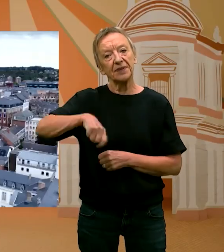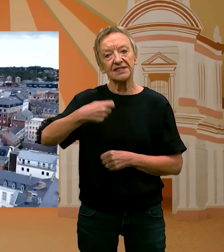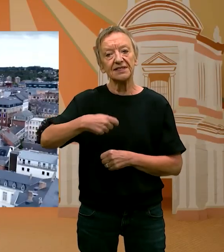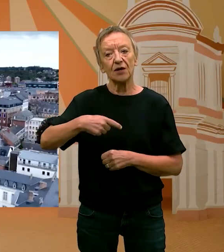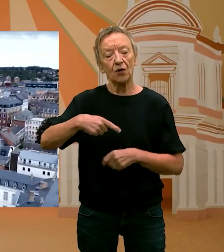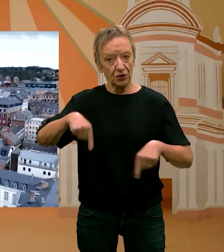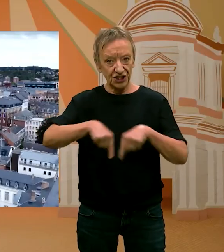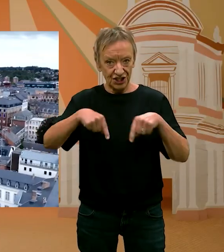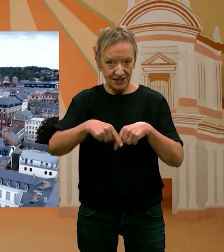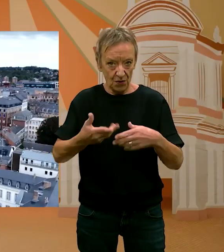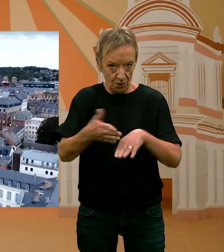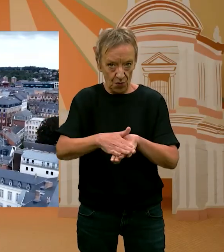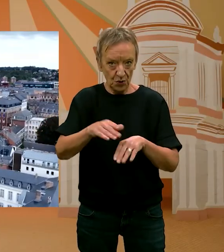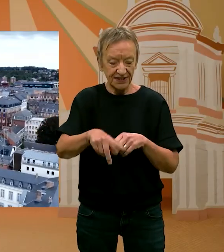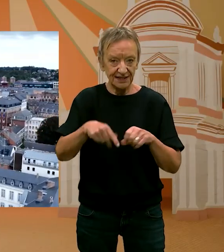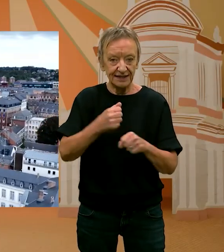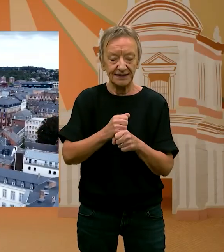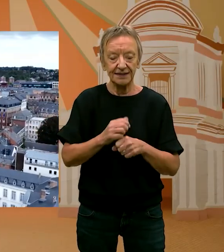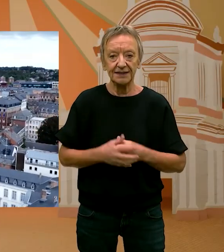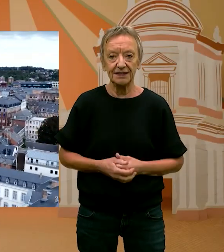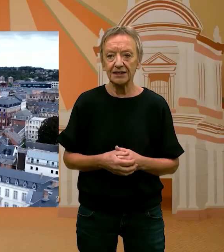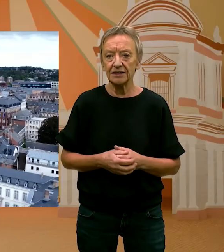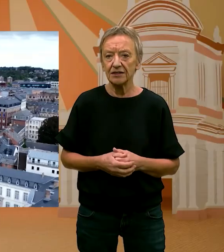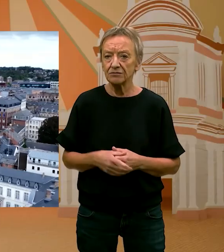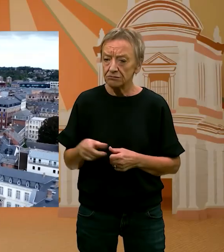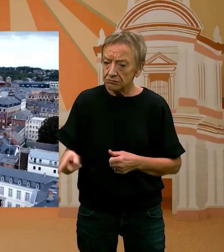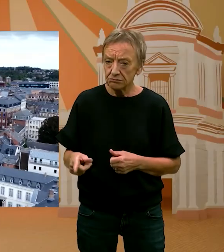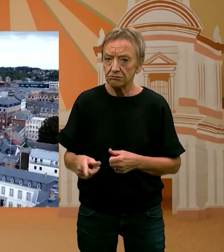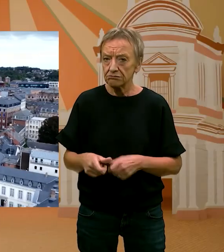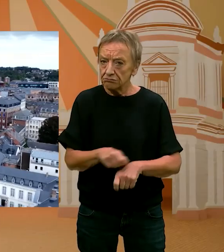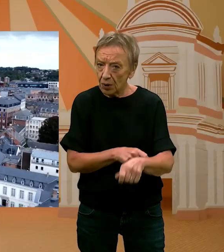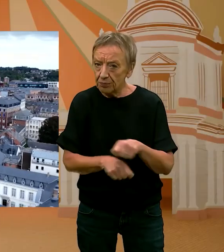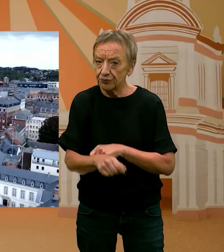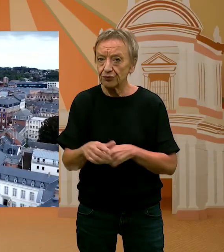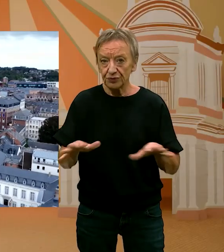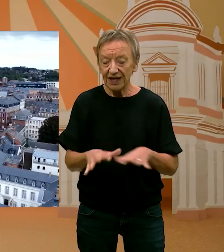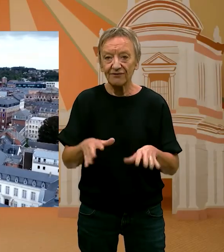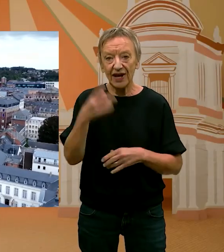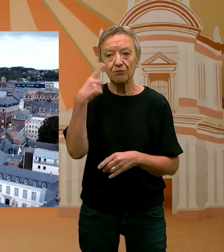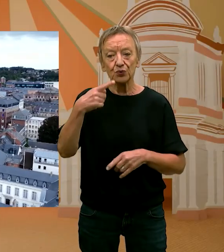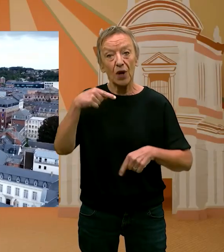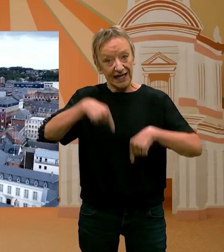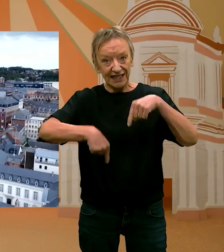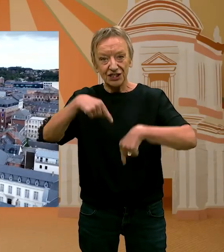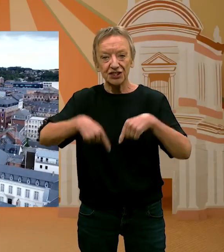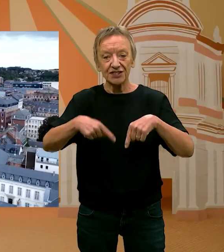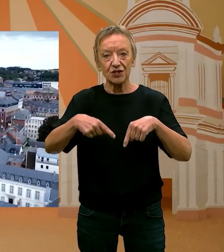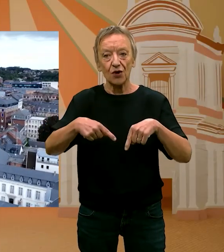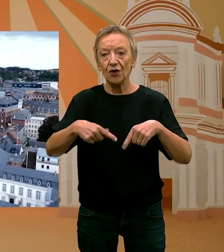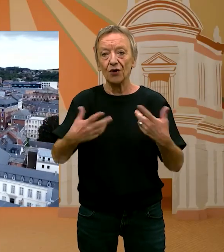vraiment contribué à énormément de choses, qui a permis de faire que les échasseurs rayonnent à l'international. Il a créé les voyages pour